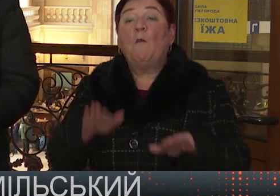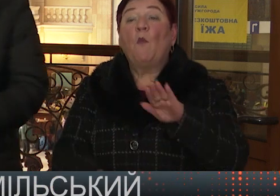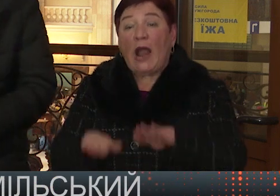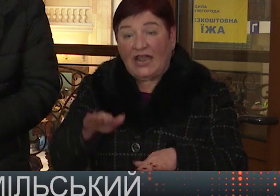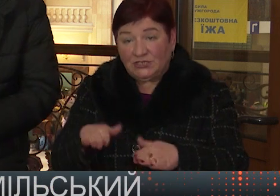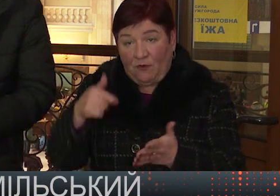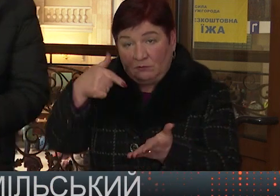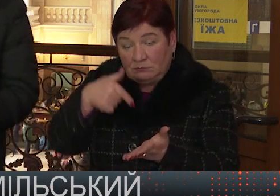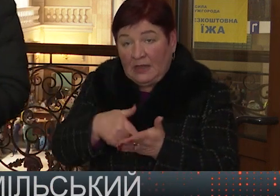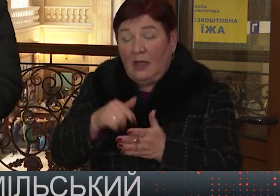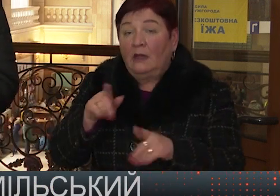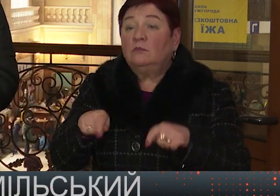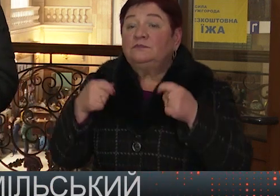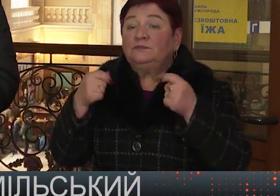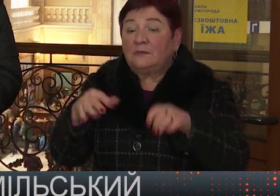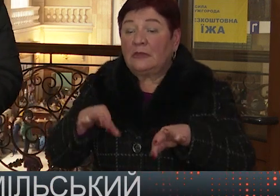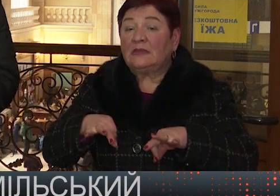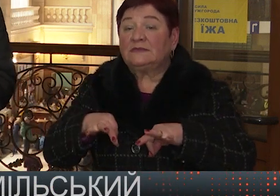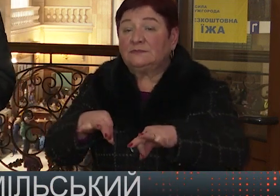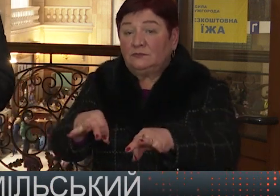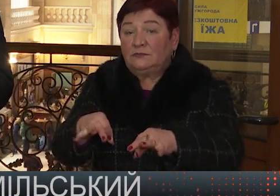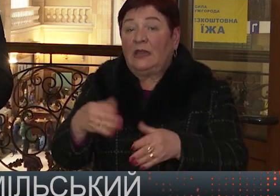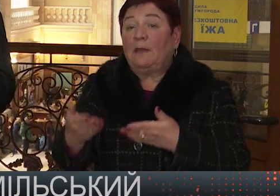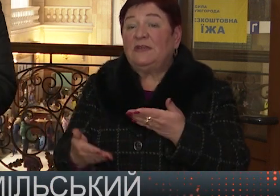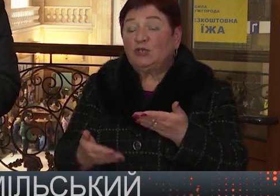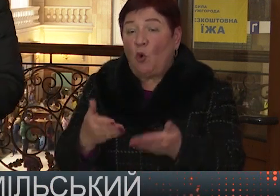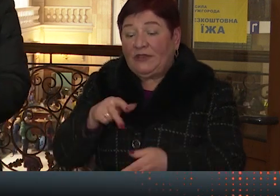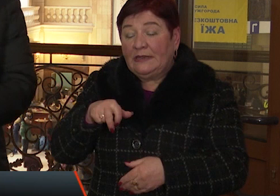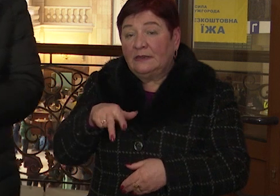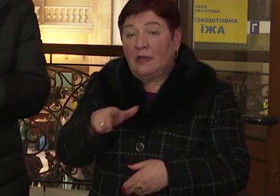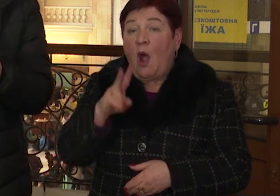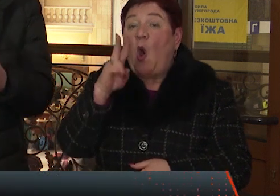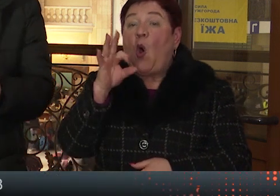Мукачево, звідки їм будуть надавати трансфери на пішохідні переходи